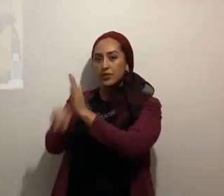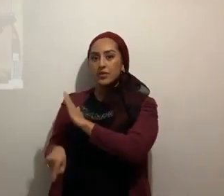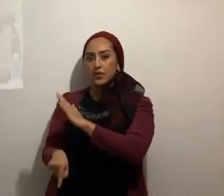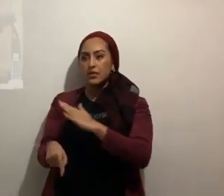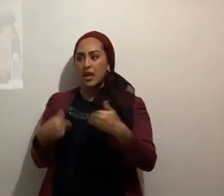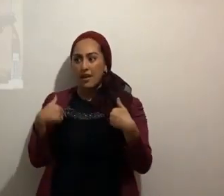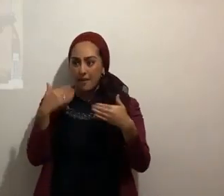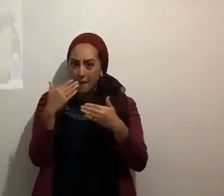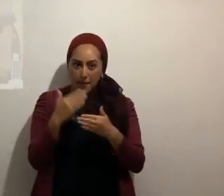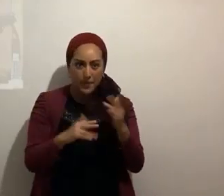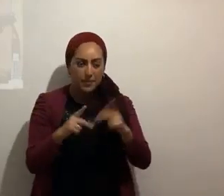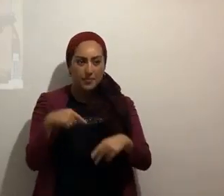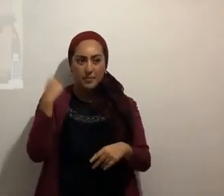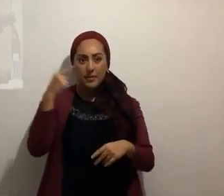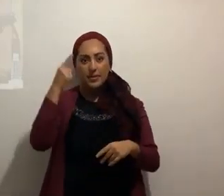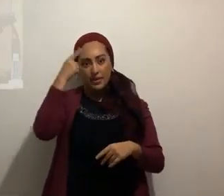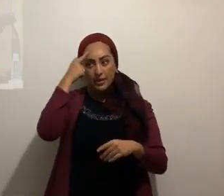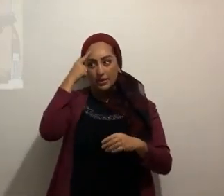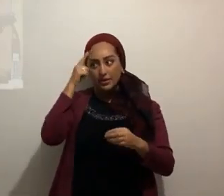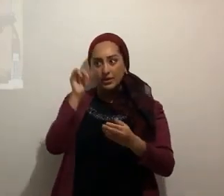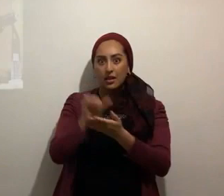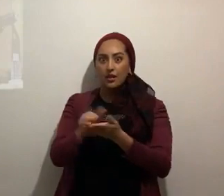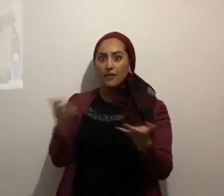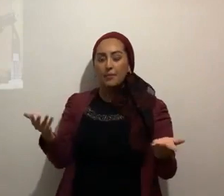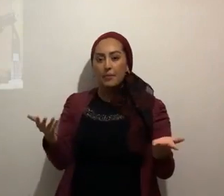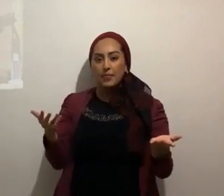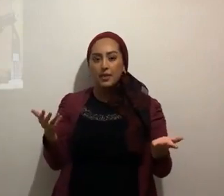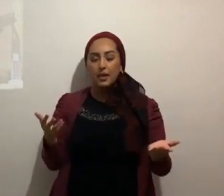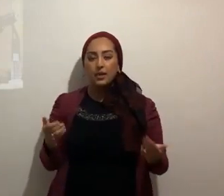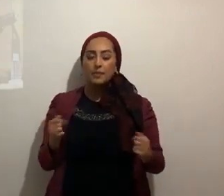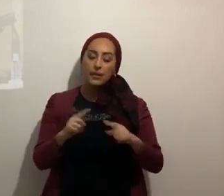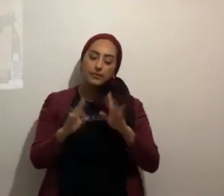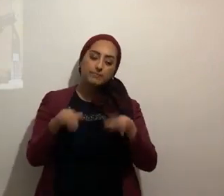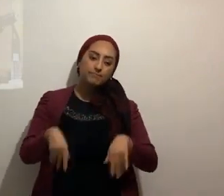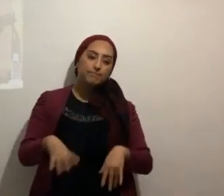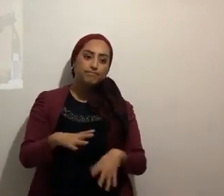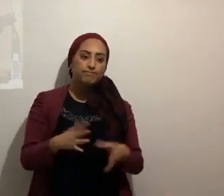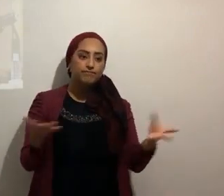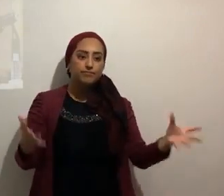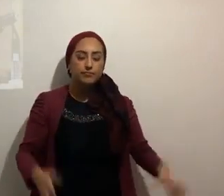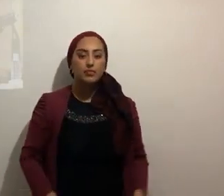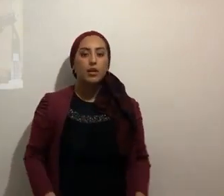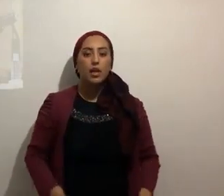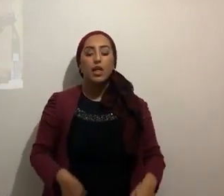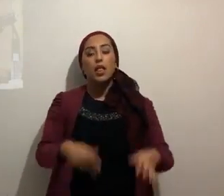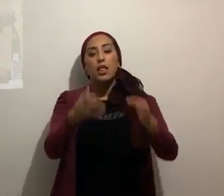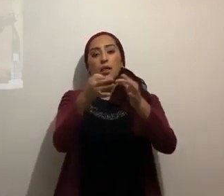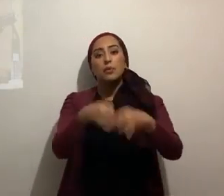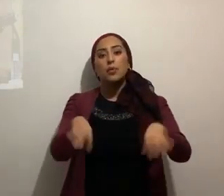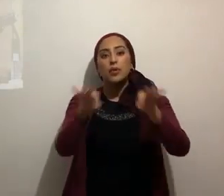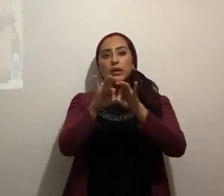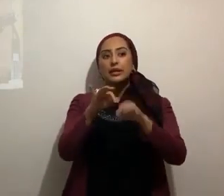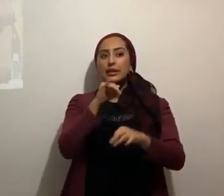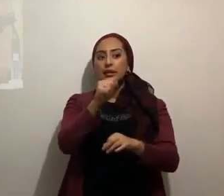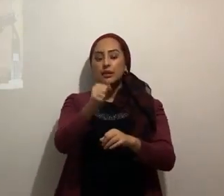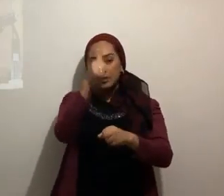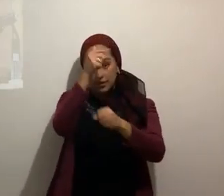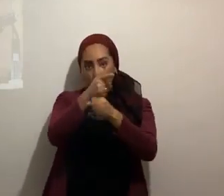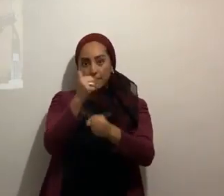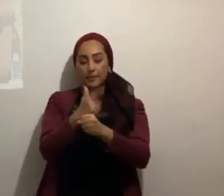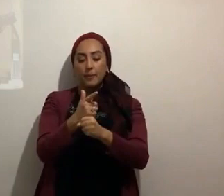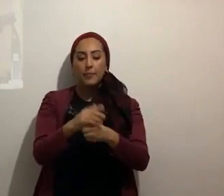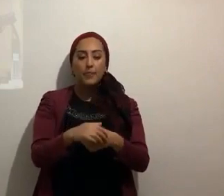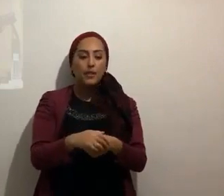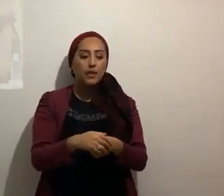Hay gente que está loca y piensa así. Eso es el colmo, pero bueno. Lo importante, amados hermanos,